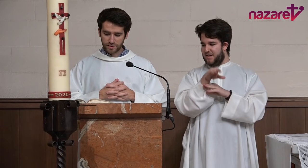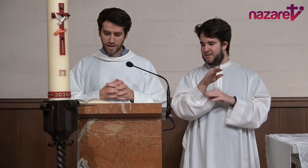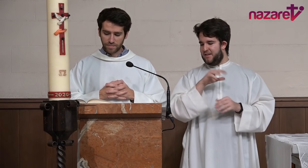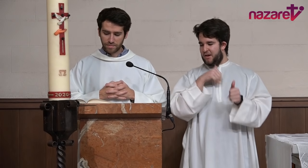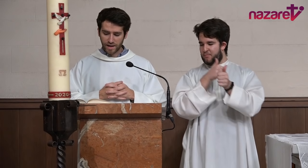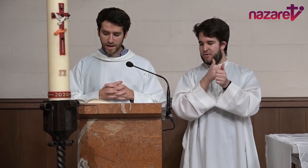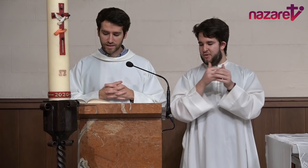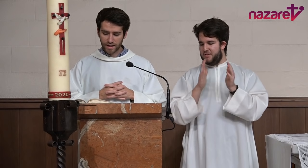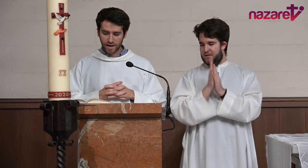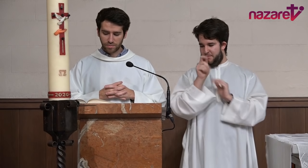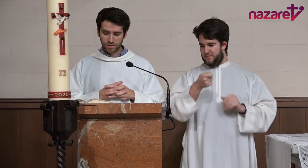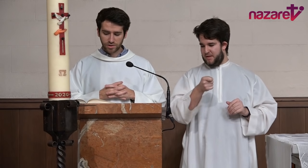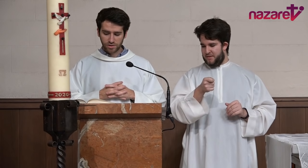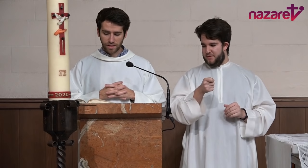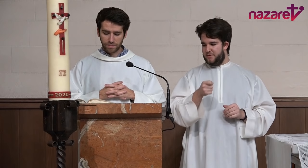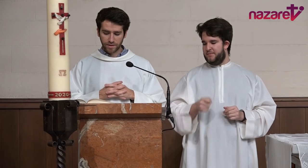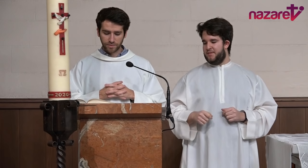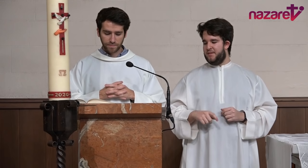Lectura de la primera carta del apóstol San Pedro.